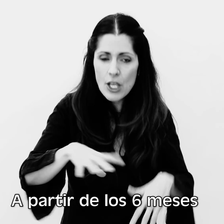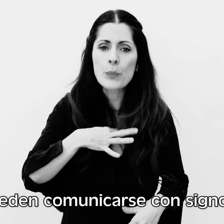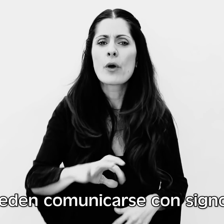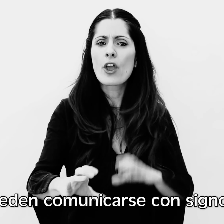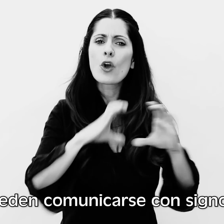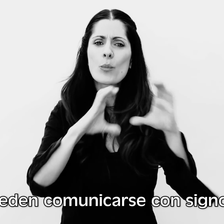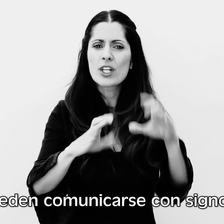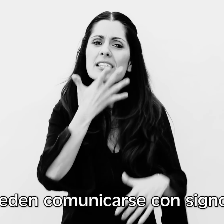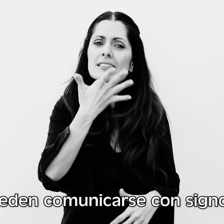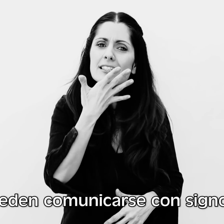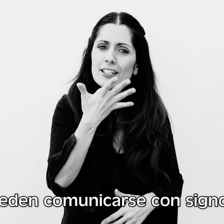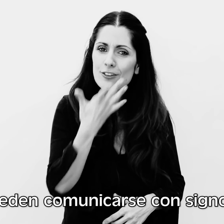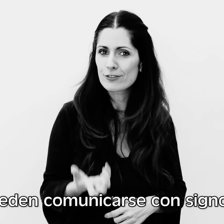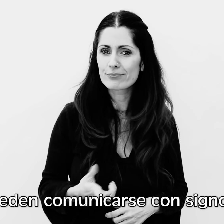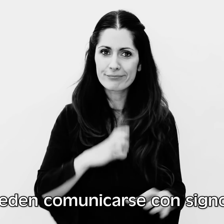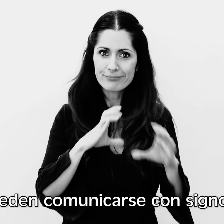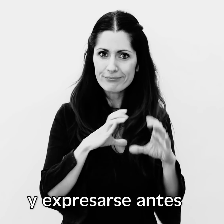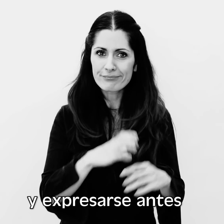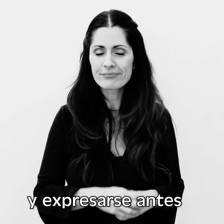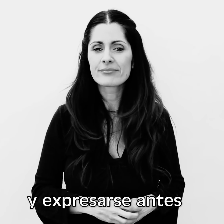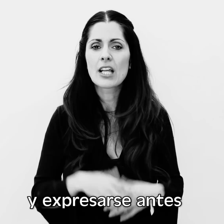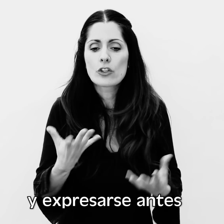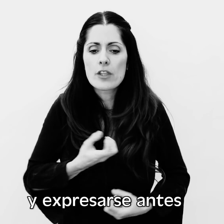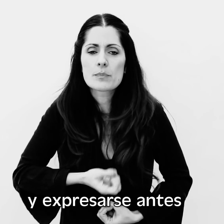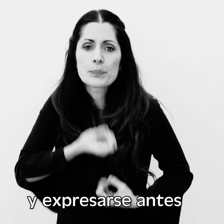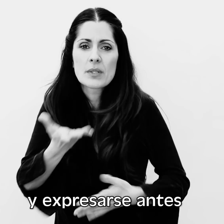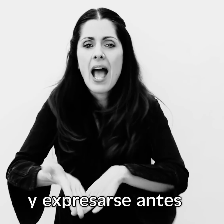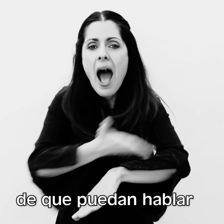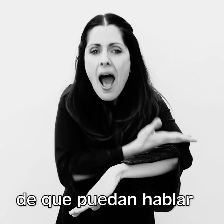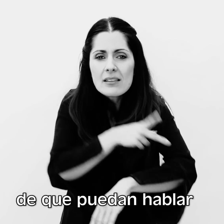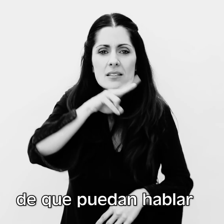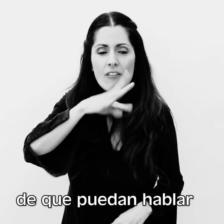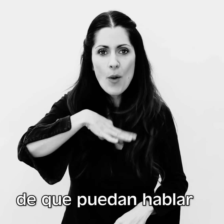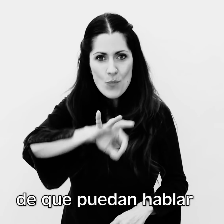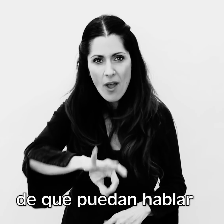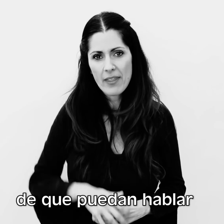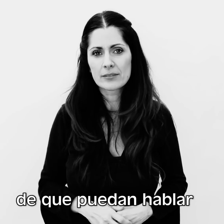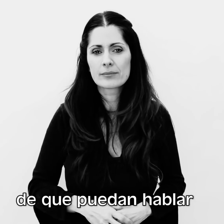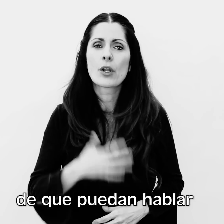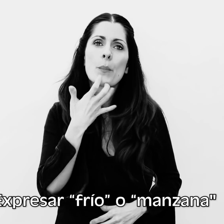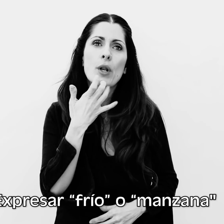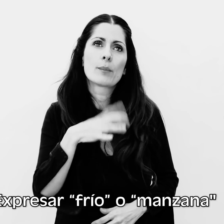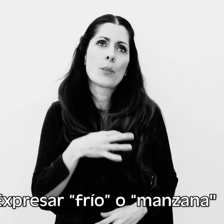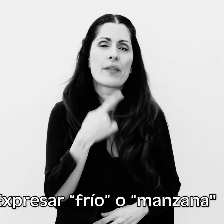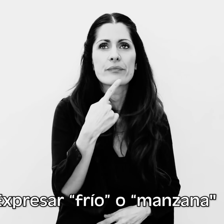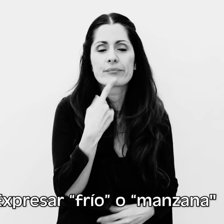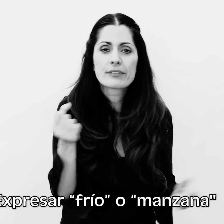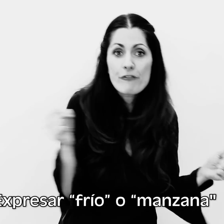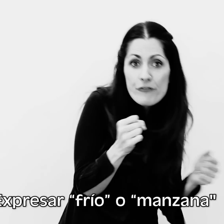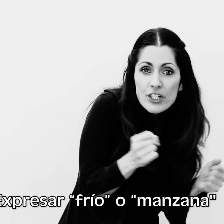hubiera habitado El fin de nuestras vidas Y que cantes lo que canto Y duermo por no